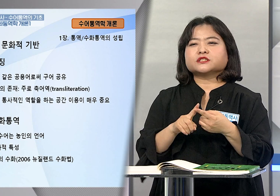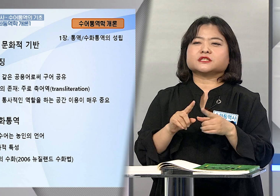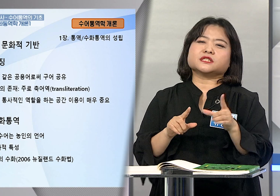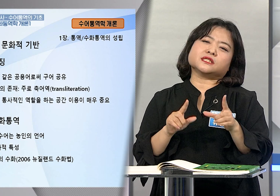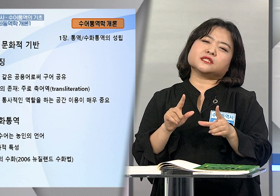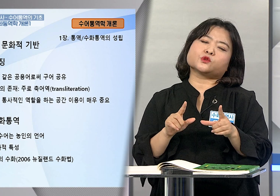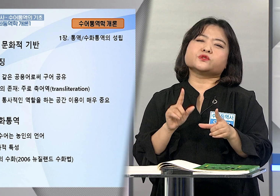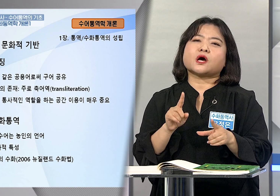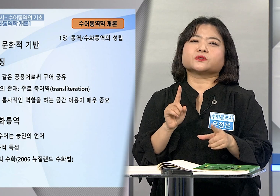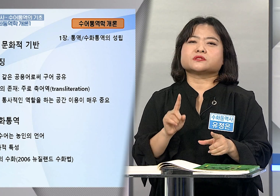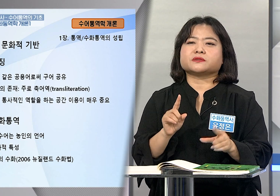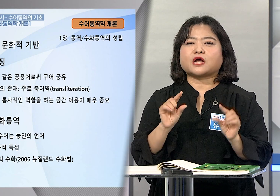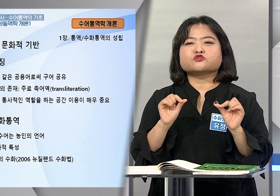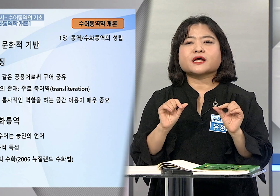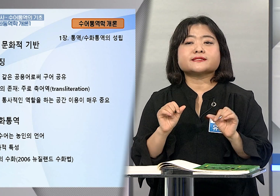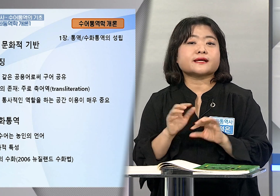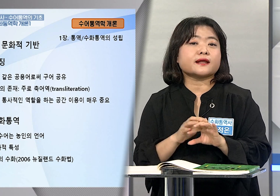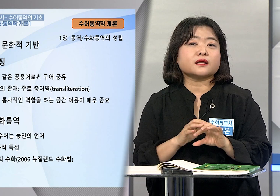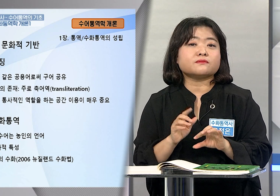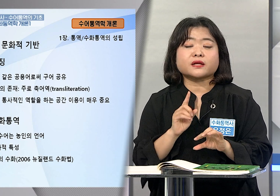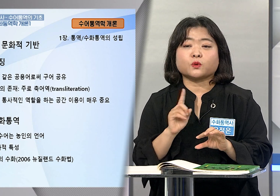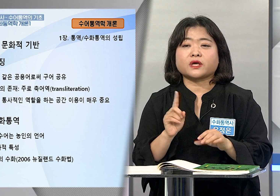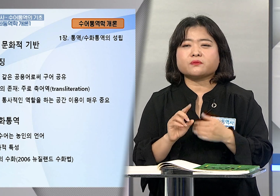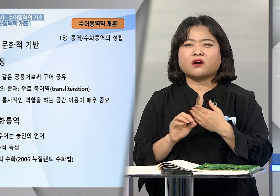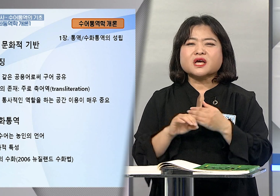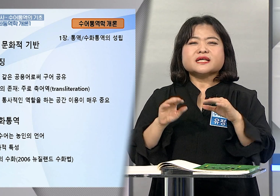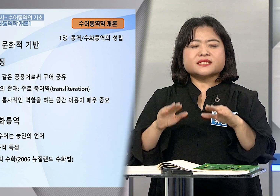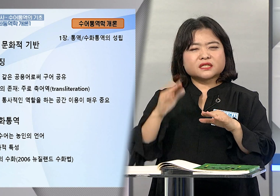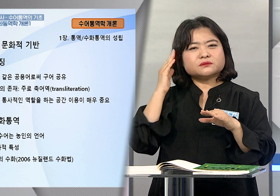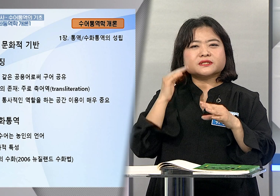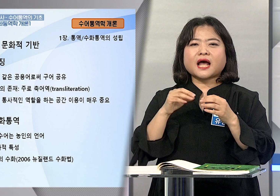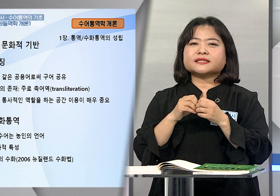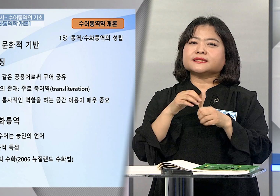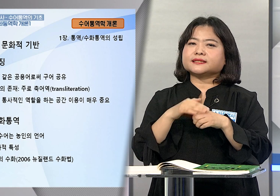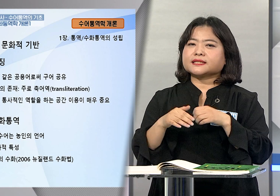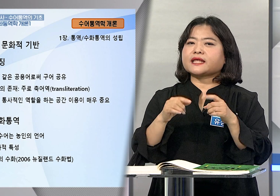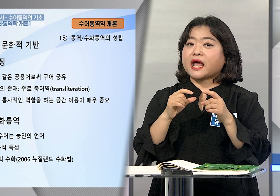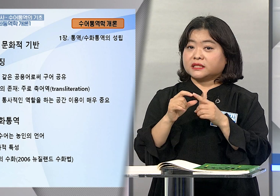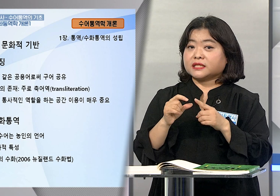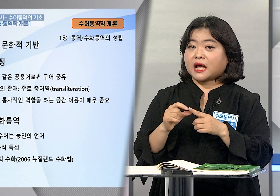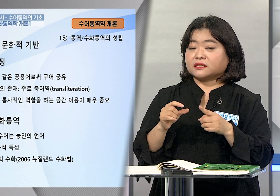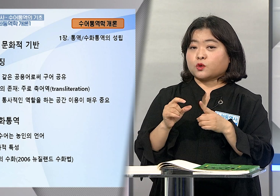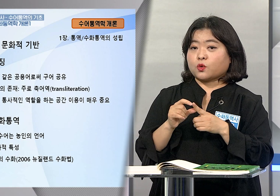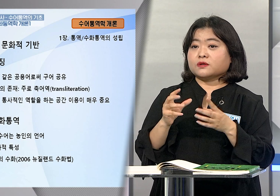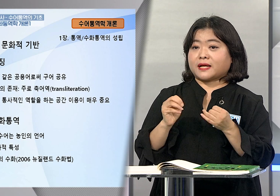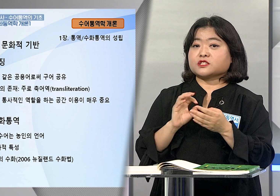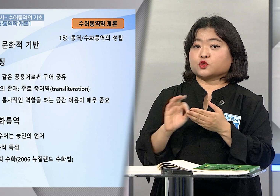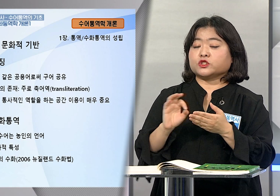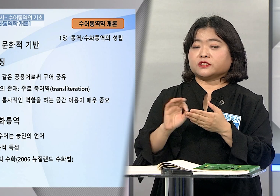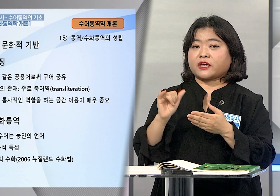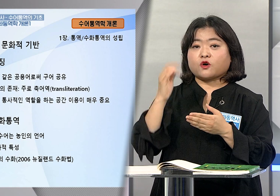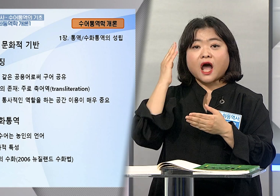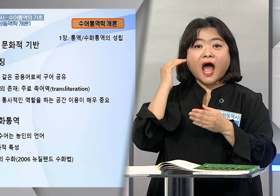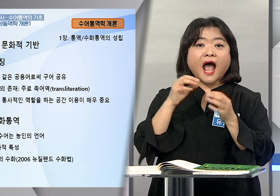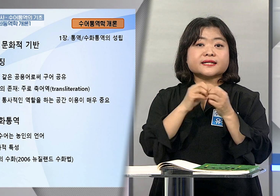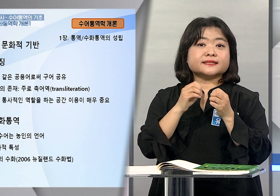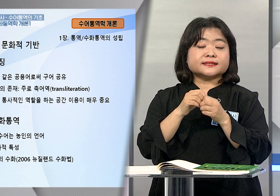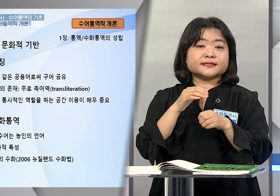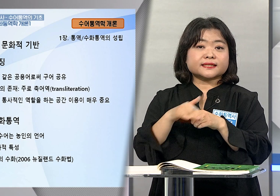같은 형식이 존재하고 있습니다. 유사 체계라는 말이 뭐냐면 지금은 한글식 대응이라는 용어를 많이 쓰고